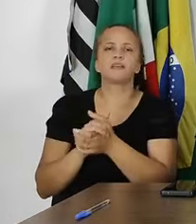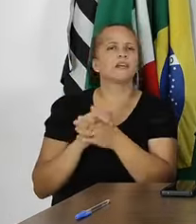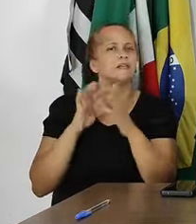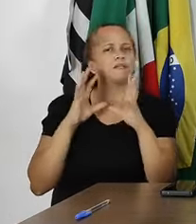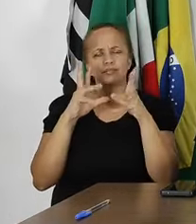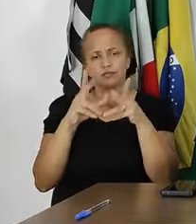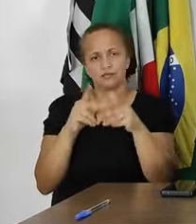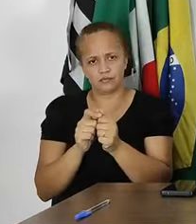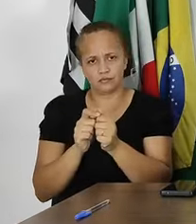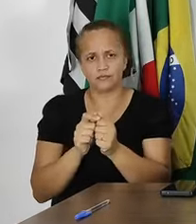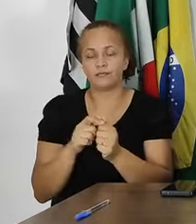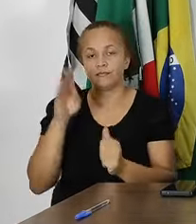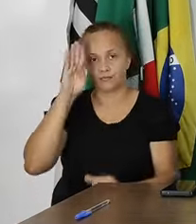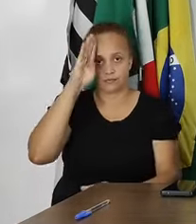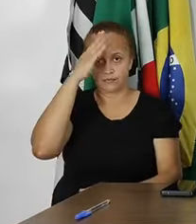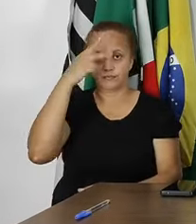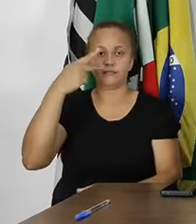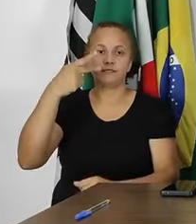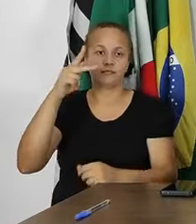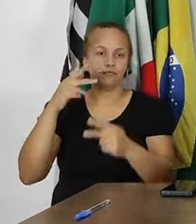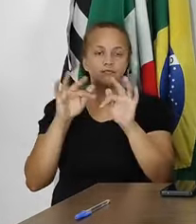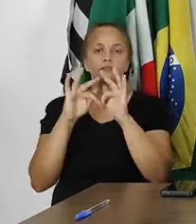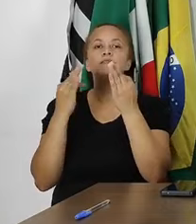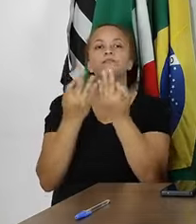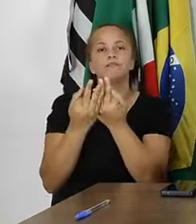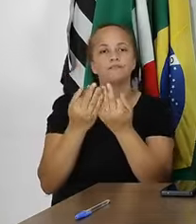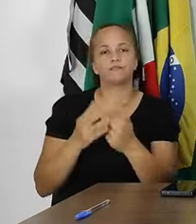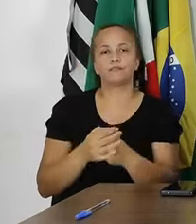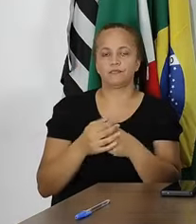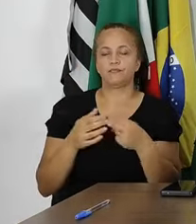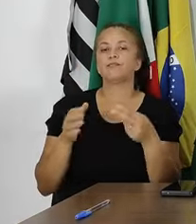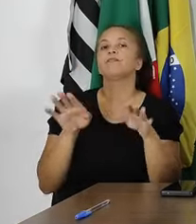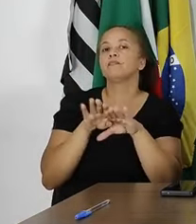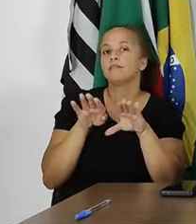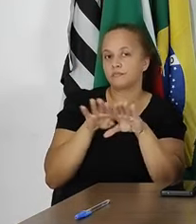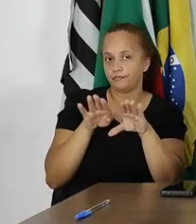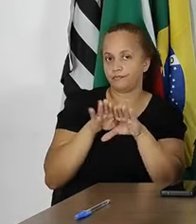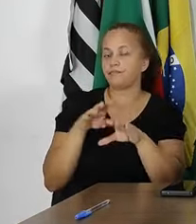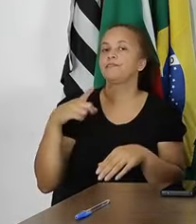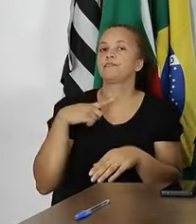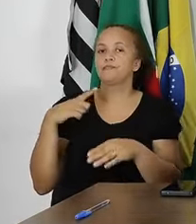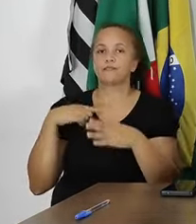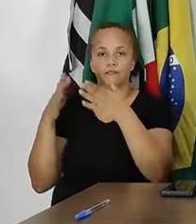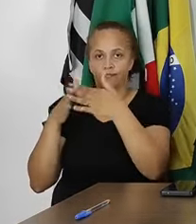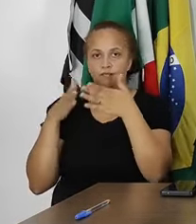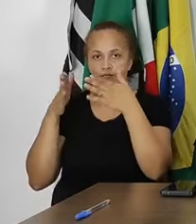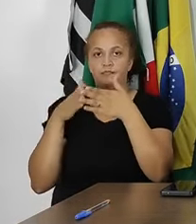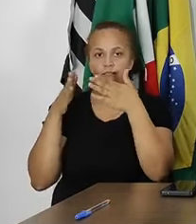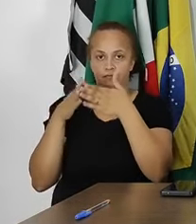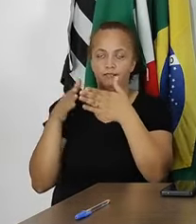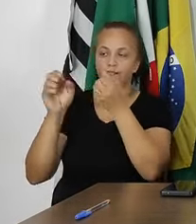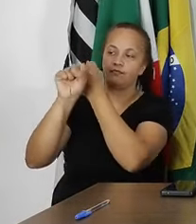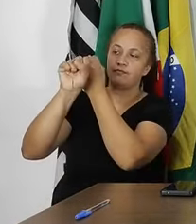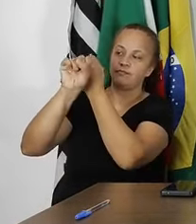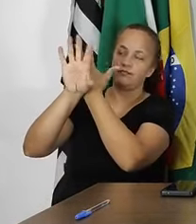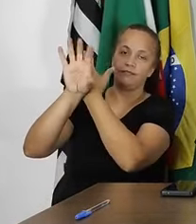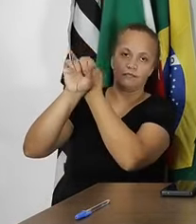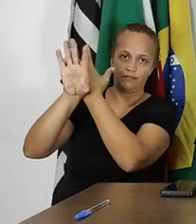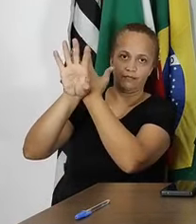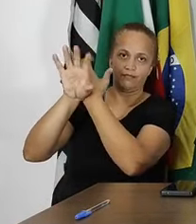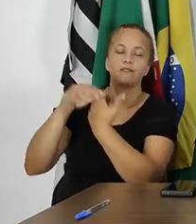né? Principalmente por sua família, tá bom? Outro aviso é que nós temos também intercessão por chamada de vídeo. Nós temos um